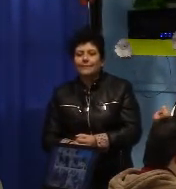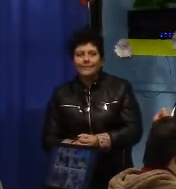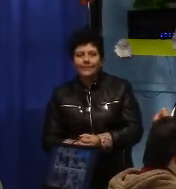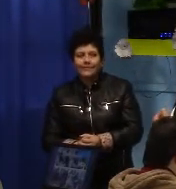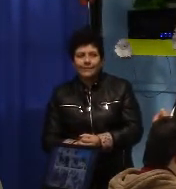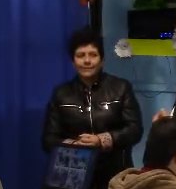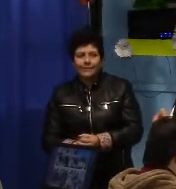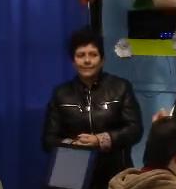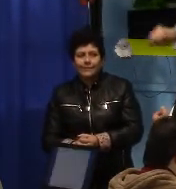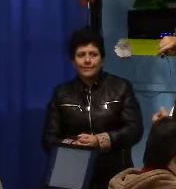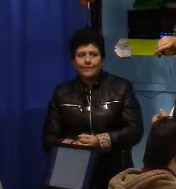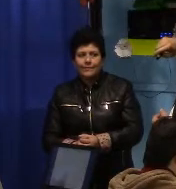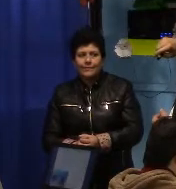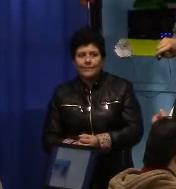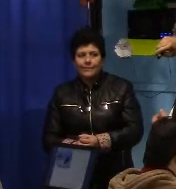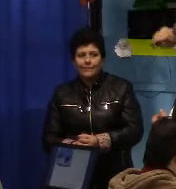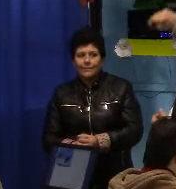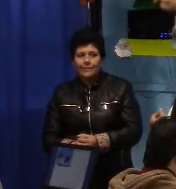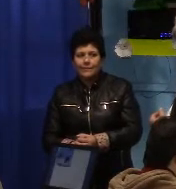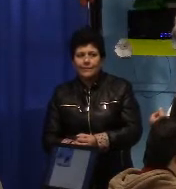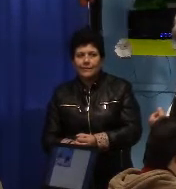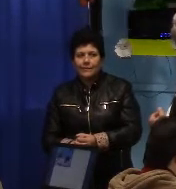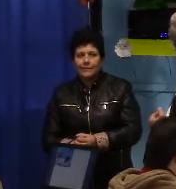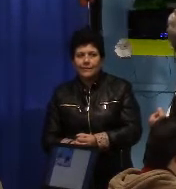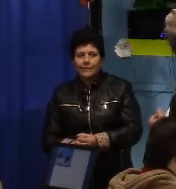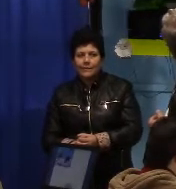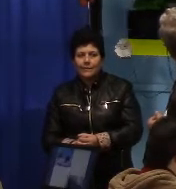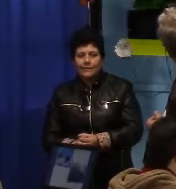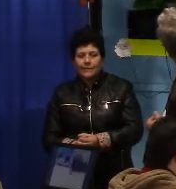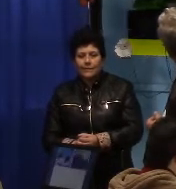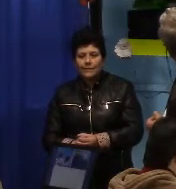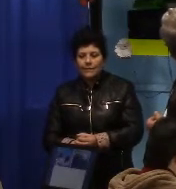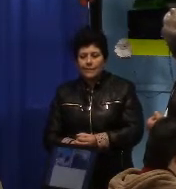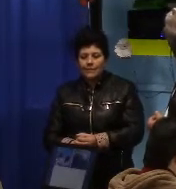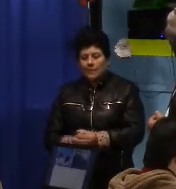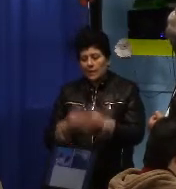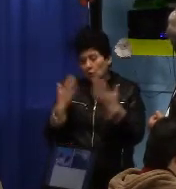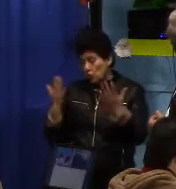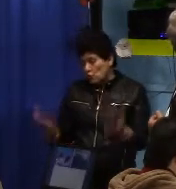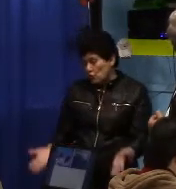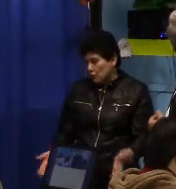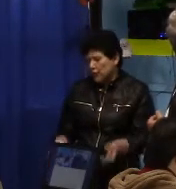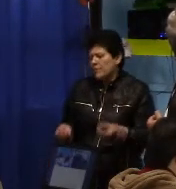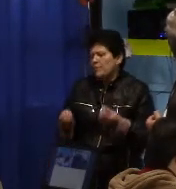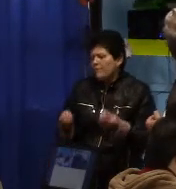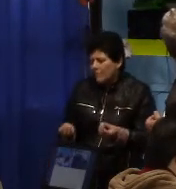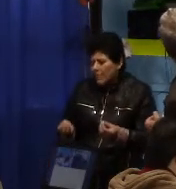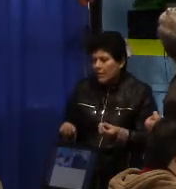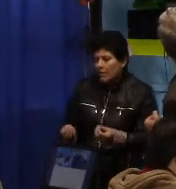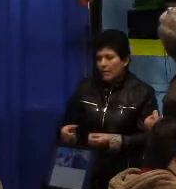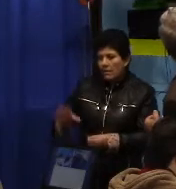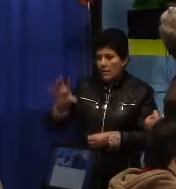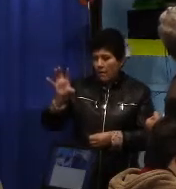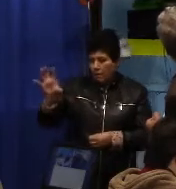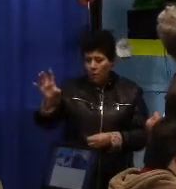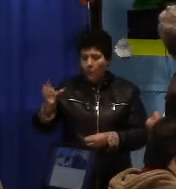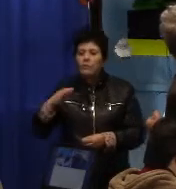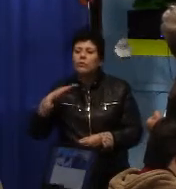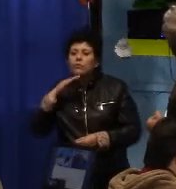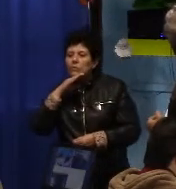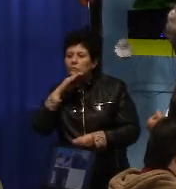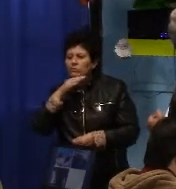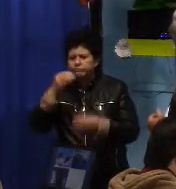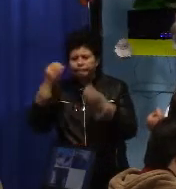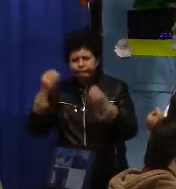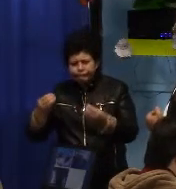Y entonces siguió el pueblo, salió de Egipto, Moisés lo